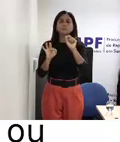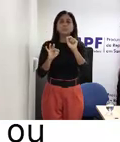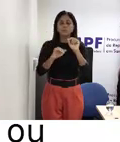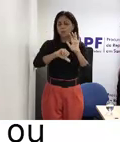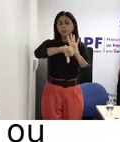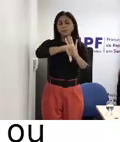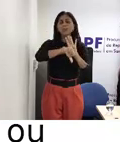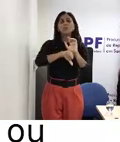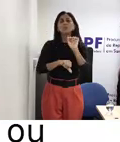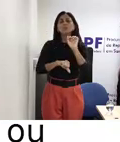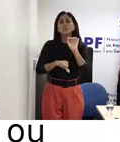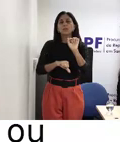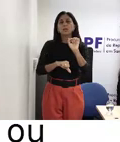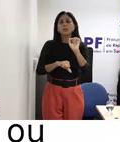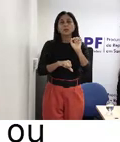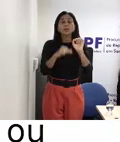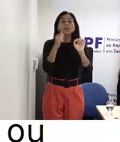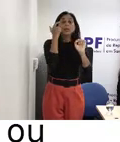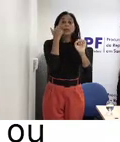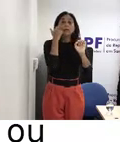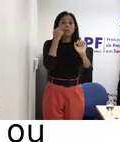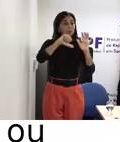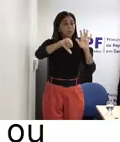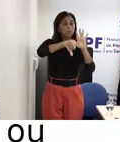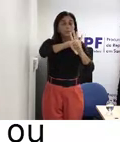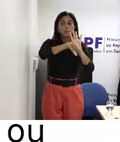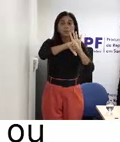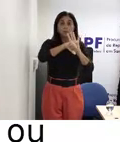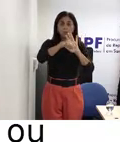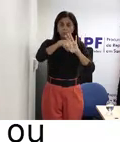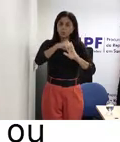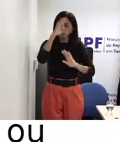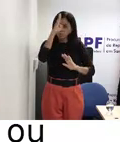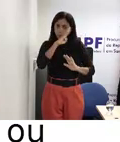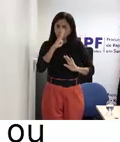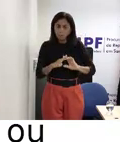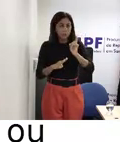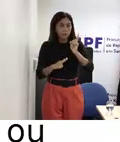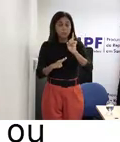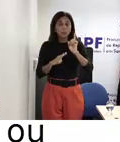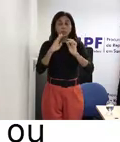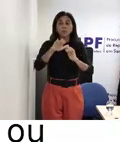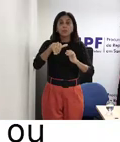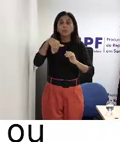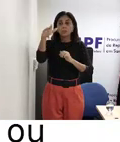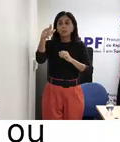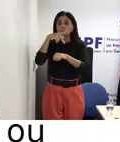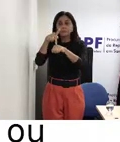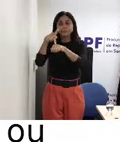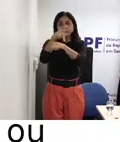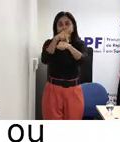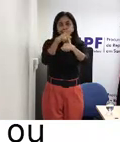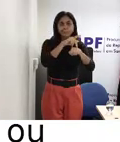transnacional Ou seja quando Elementos do Crime que ultrapassam as fronteiras nacionais isso pode incluir por exemplo a produção e a divulgação de material